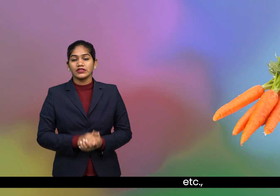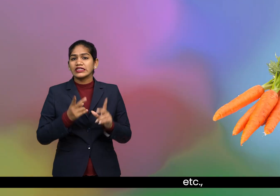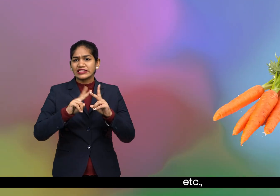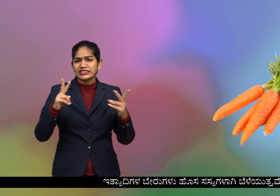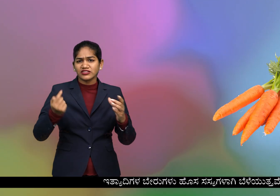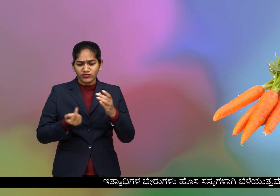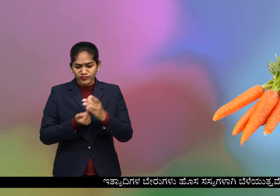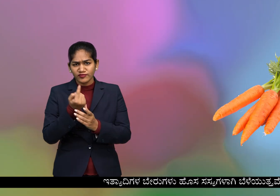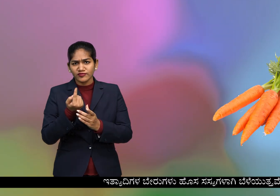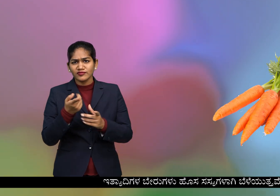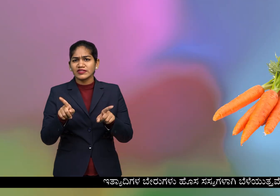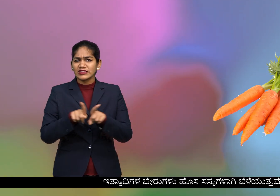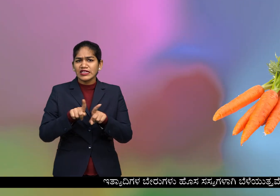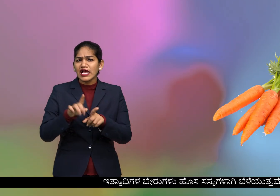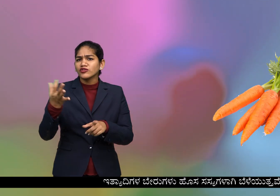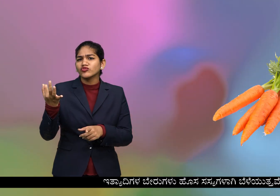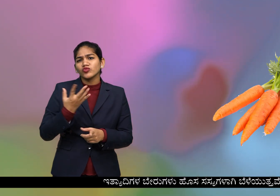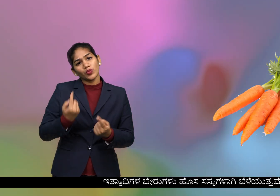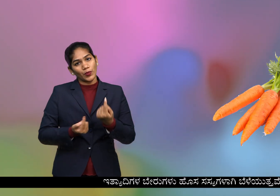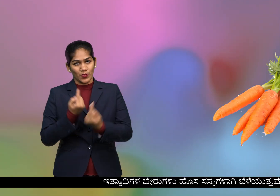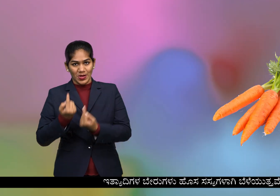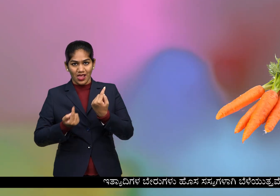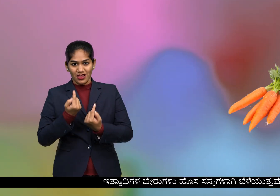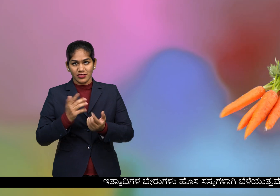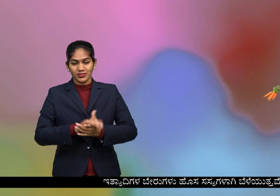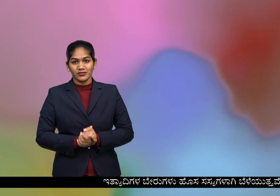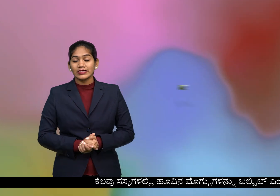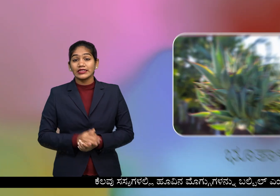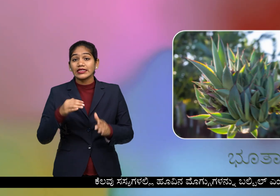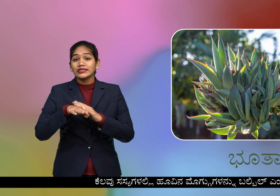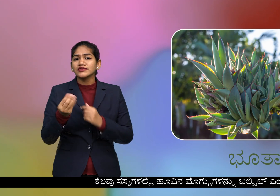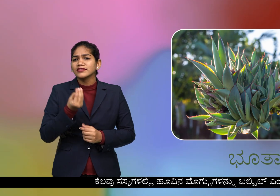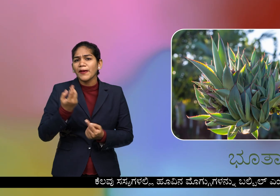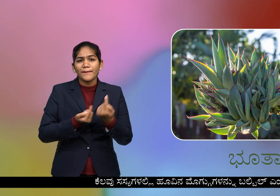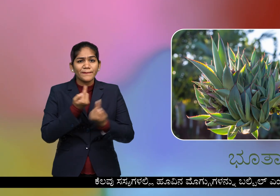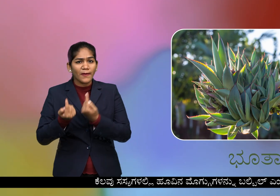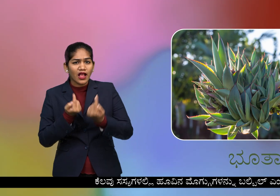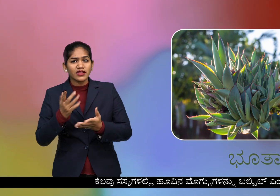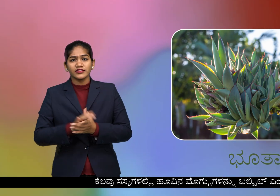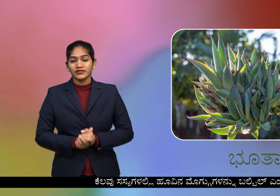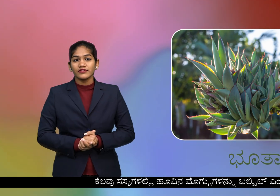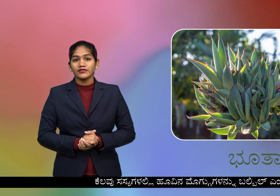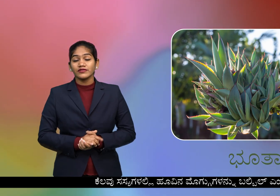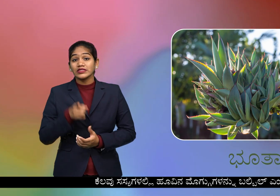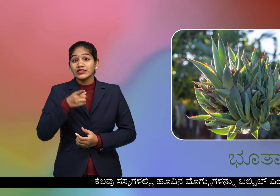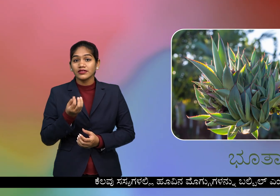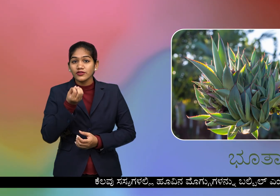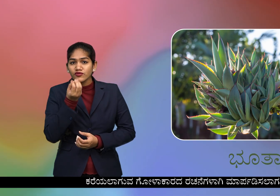ಇತ್ಯಾದಿಗಳ ಬೇರುಗಳು ಹೊಸ ಸಸ್ಯಗಳಾಗಿ ಬೆಳೆಯುತ್ತದೆ. ಕೆಲವು ಸಸ್ಯಗಳಲ್ಲಿ ಹೂವಿನ ಮೊಗ್ಗುಗಳನ್ನ ಬಲ್ಬಿಲ್ ಎಂದು